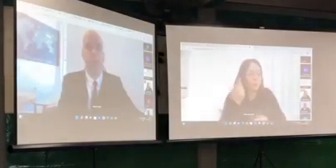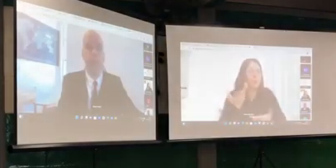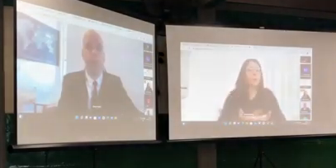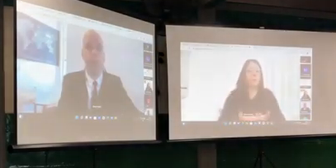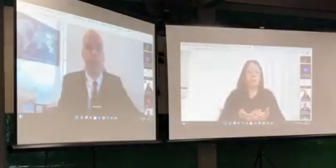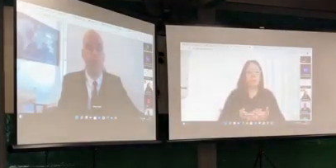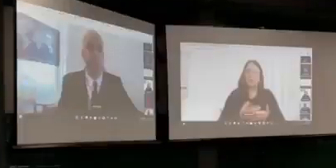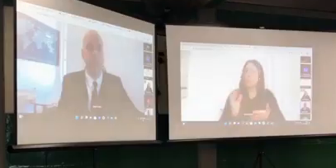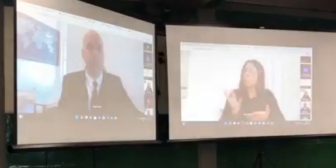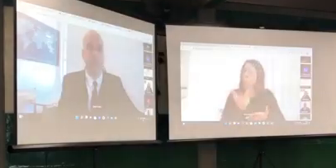e tudo mais.